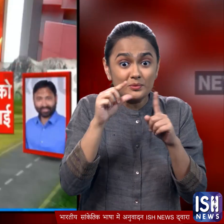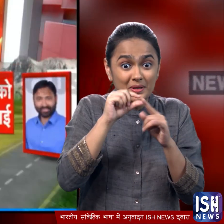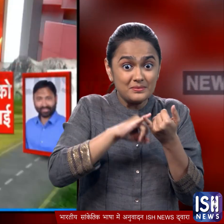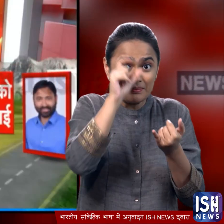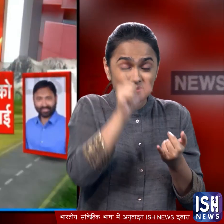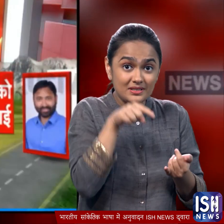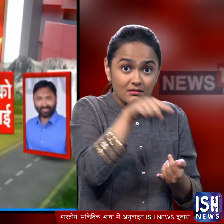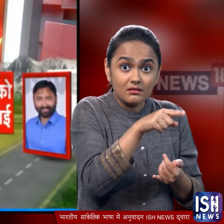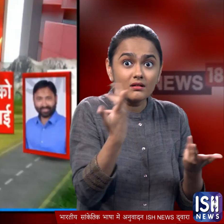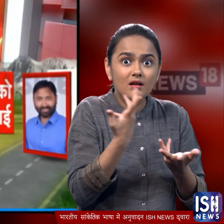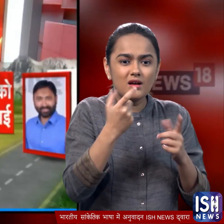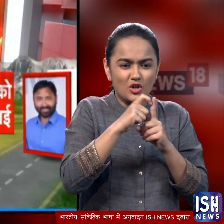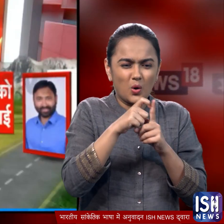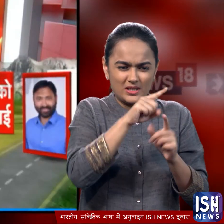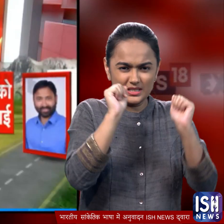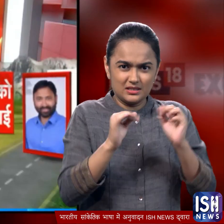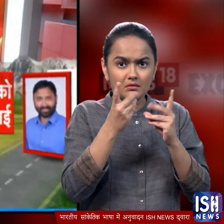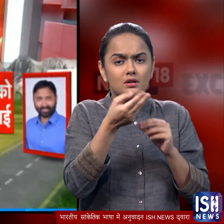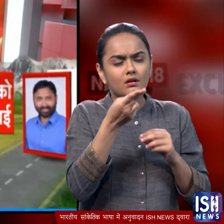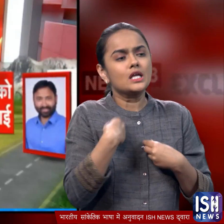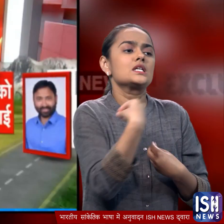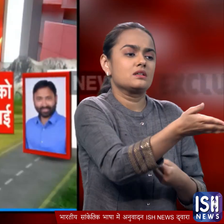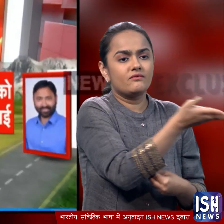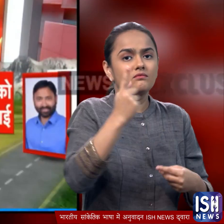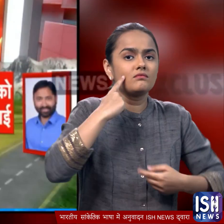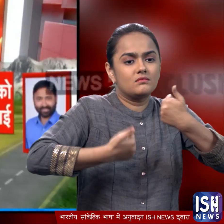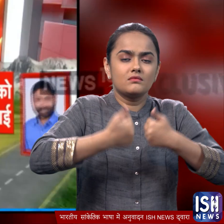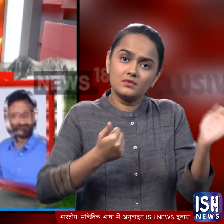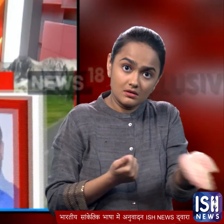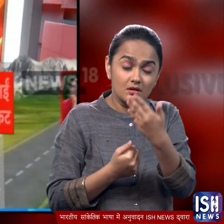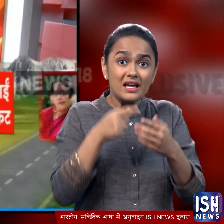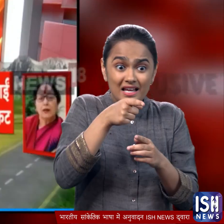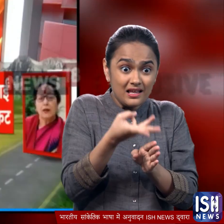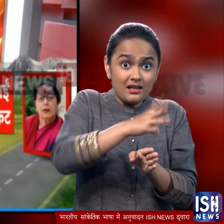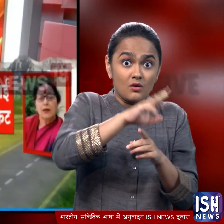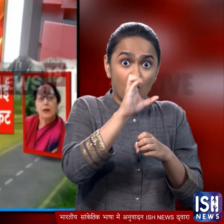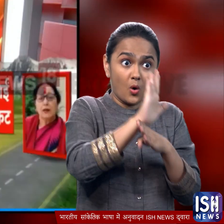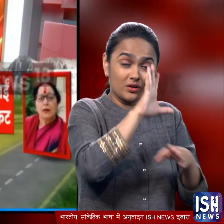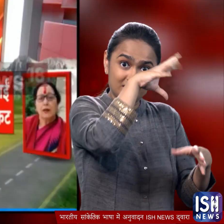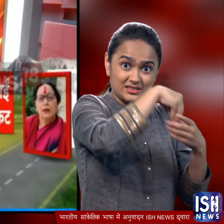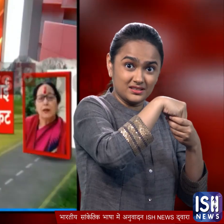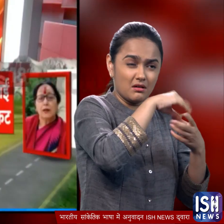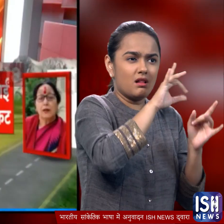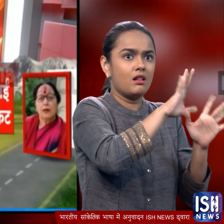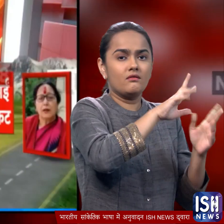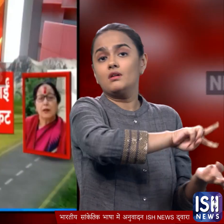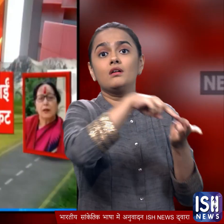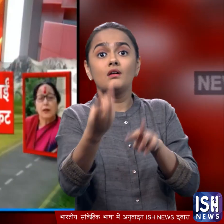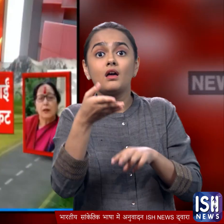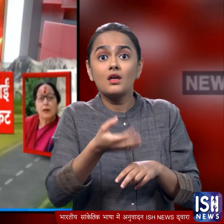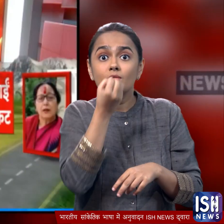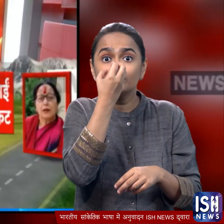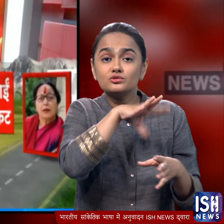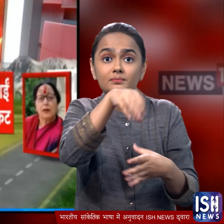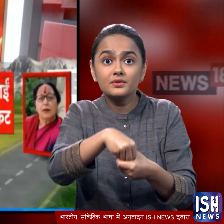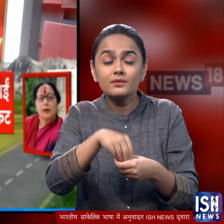चुके प्रीतम सिंह पवार को उनकी धनौल्टी सीट से टिकट दी गई। यही नहीं, 3 दिन पहले कांग्रेस छोड़कर बीजेपी में आई सरिता आर्या